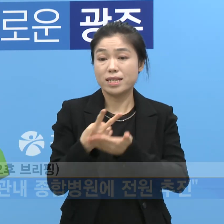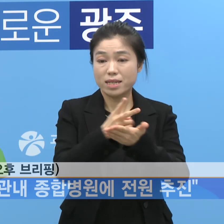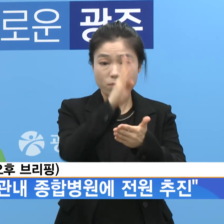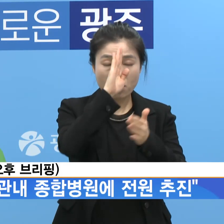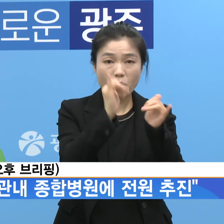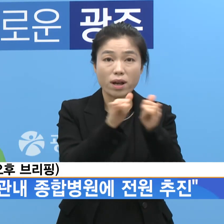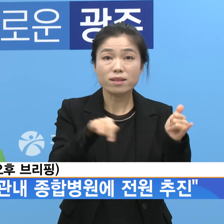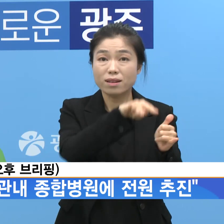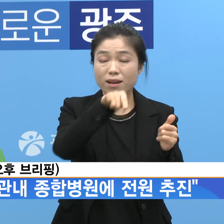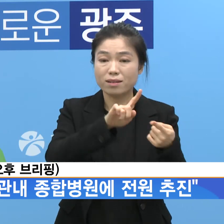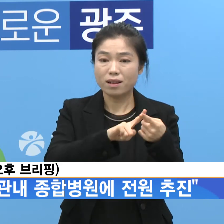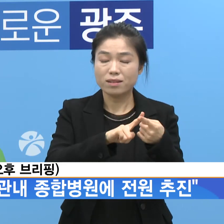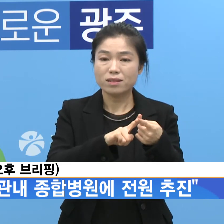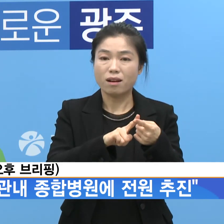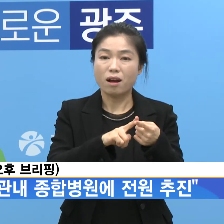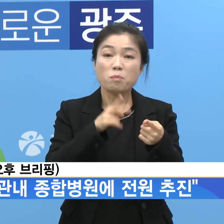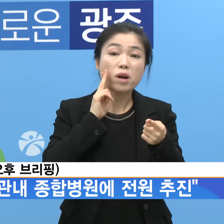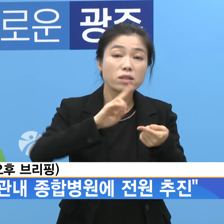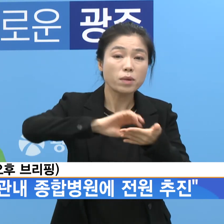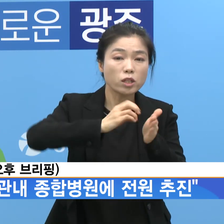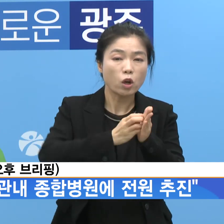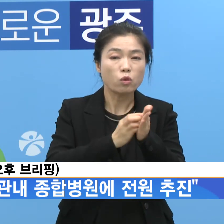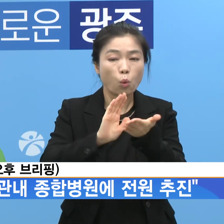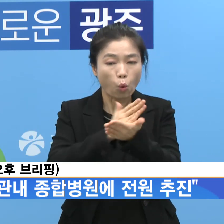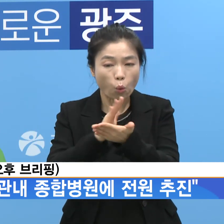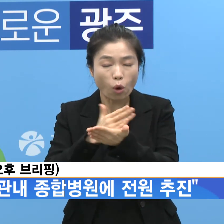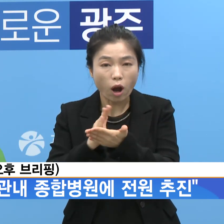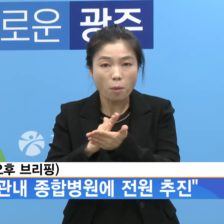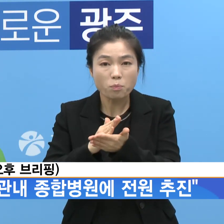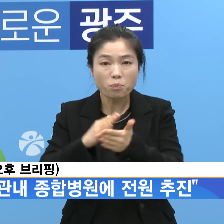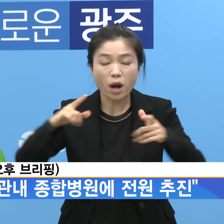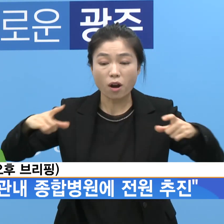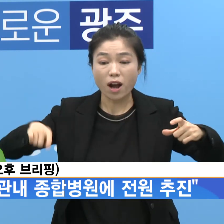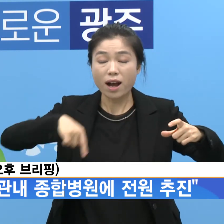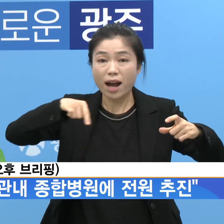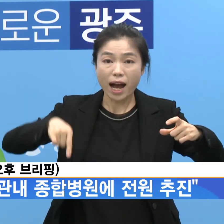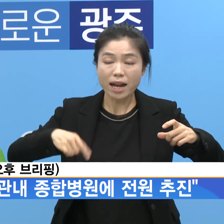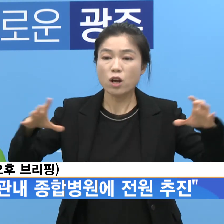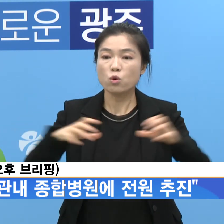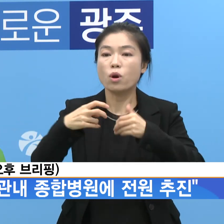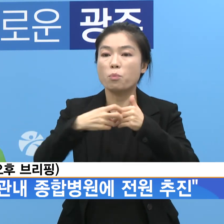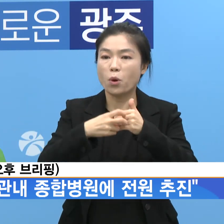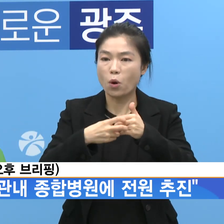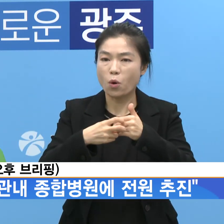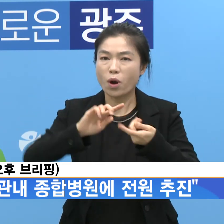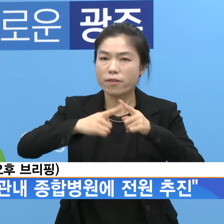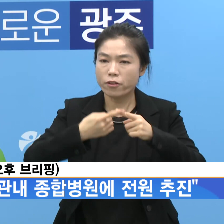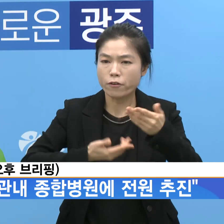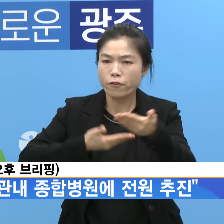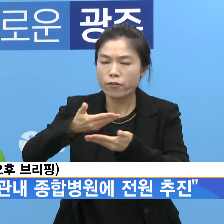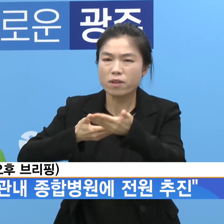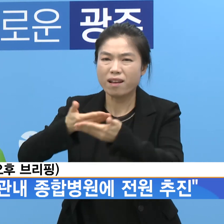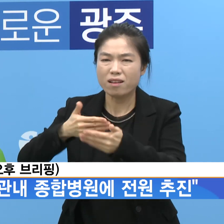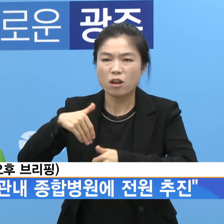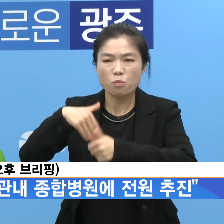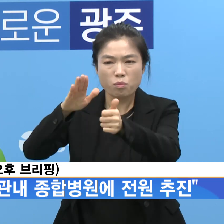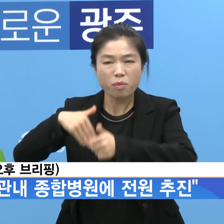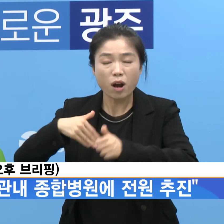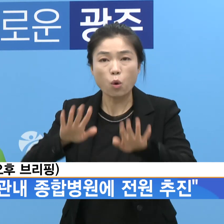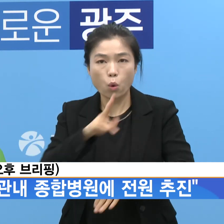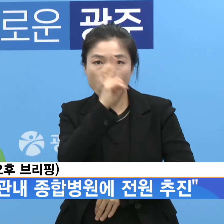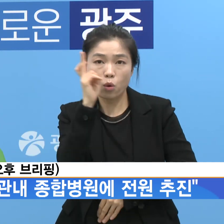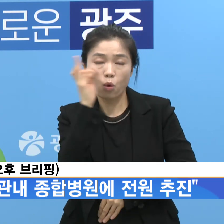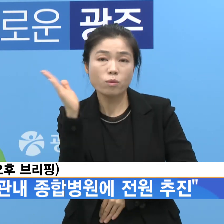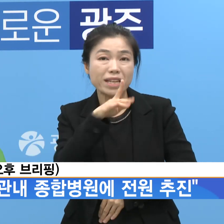환자들을 중동 도 분류한 후 에 관해 정합 형 원과 상호 연계해서 조언 추진하는 부분은 언어를 오후부터